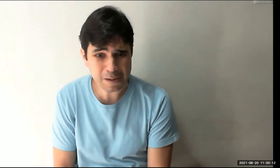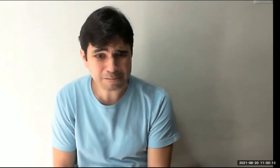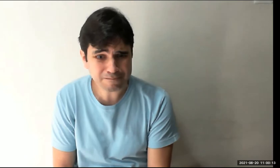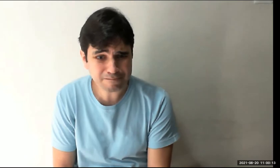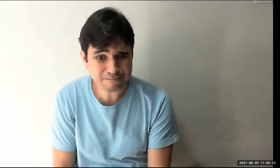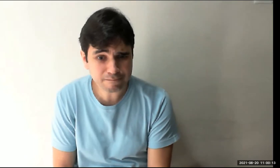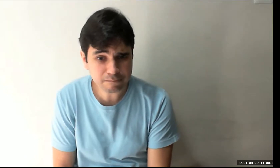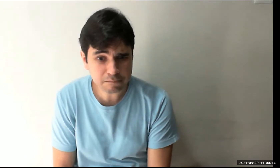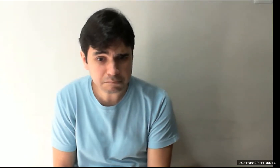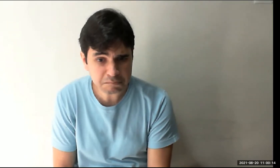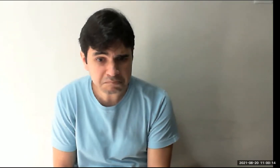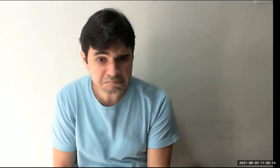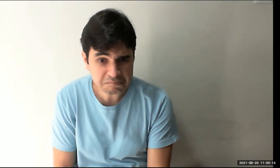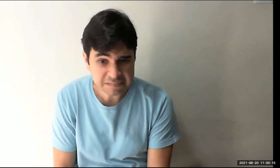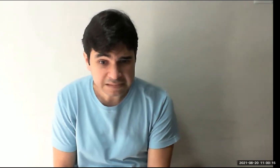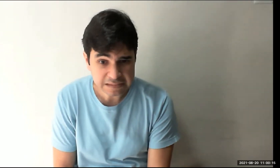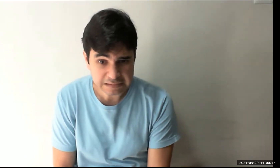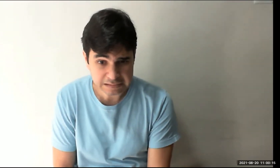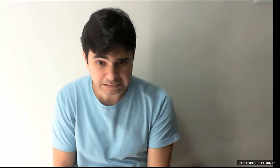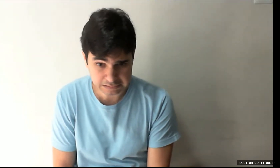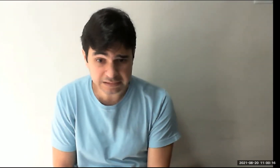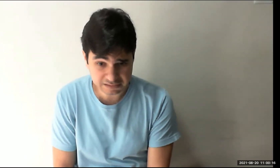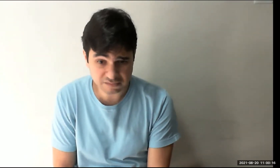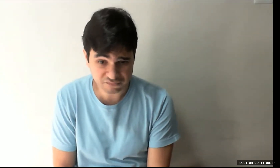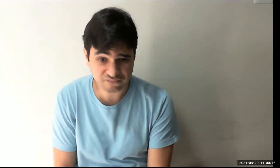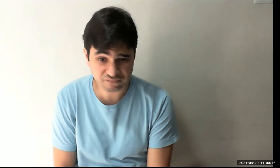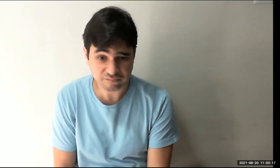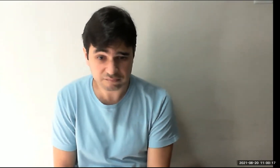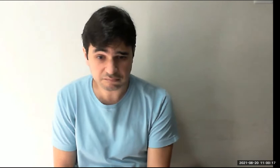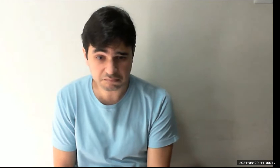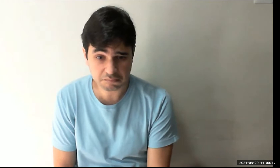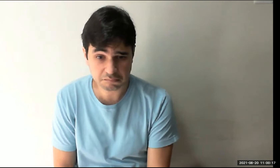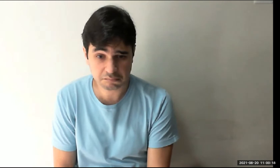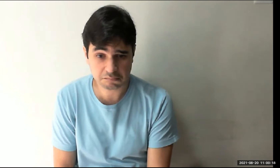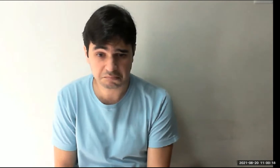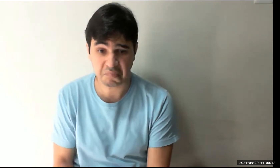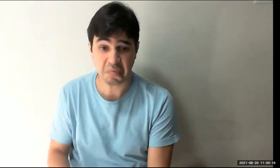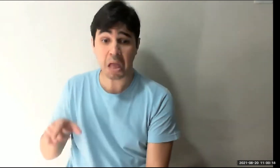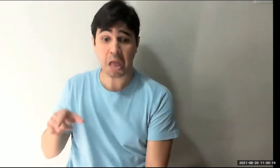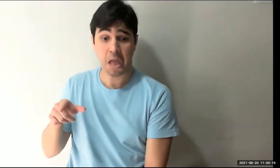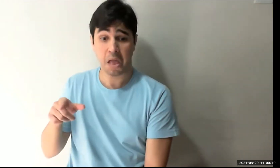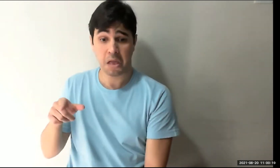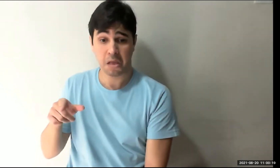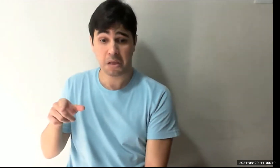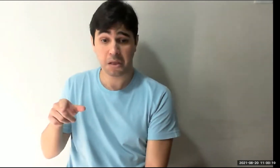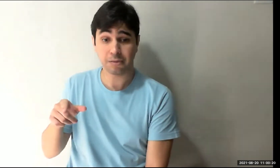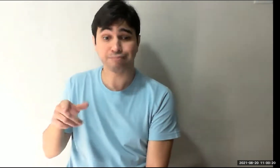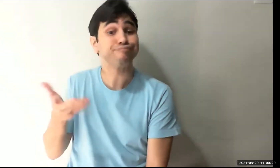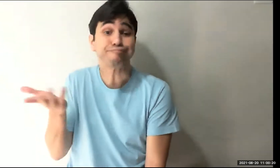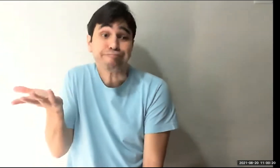terminou o trabalho, que você entregou o seu trabalho, você acompanhou, sabe se esses sinais estão sendo usados